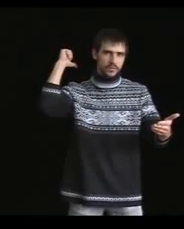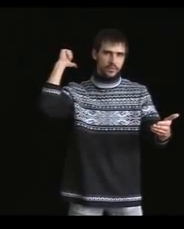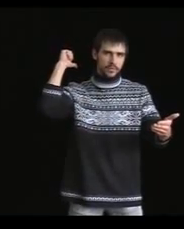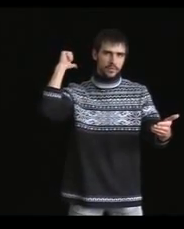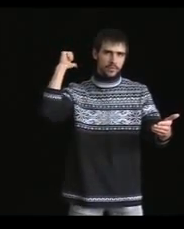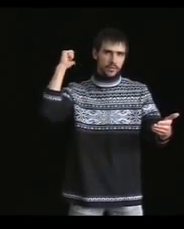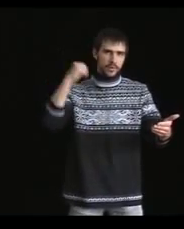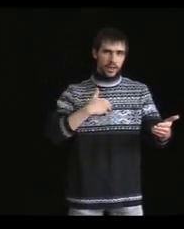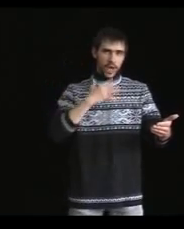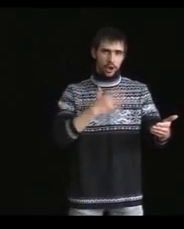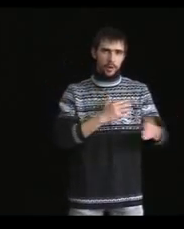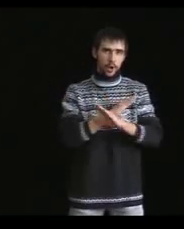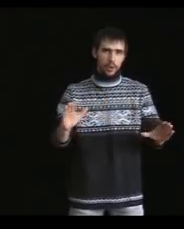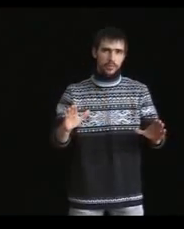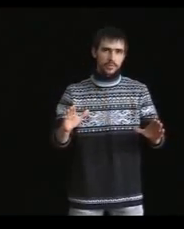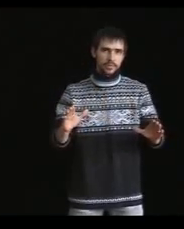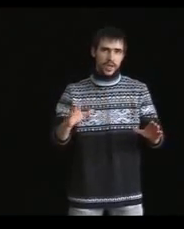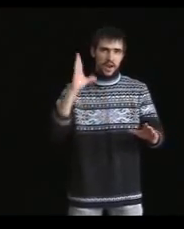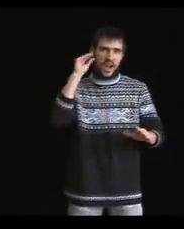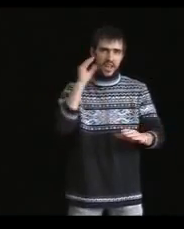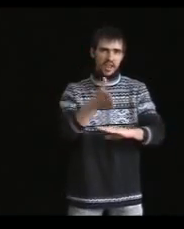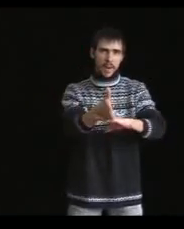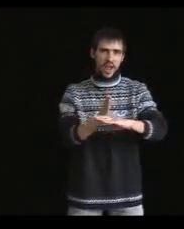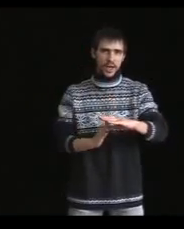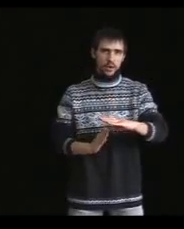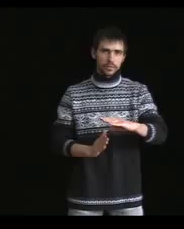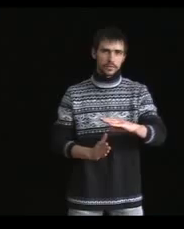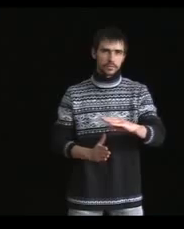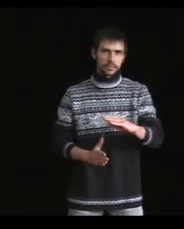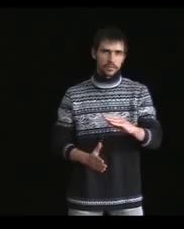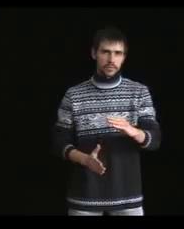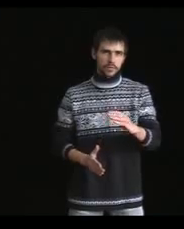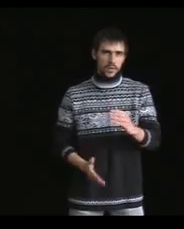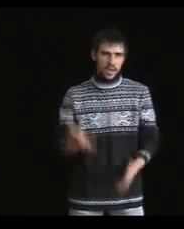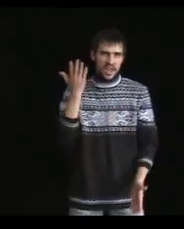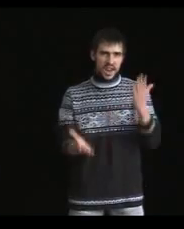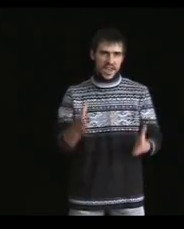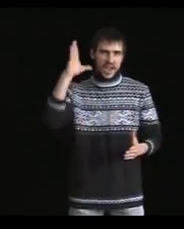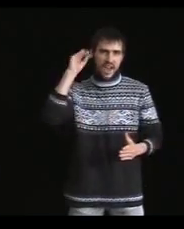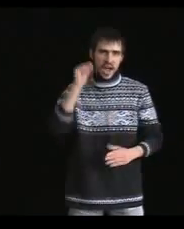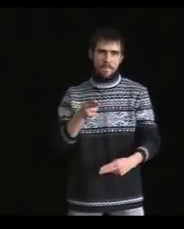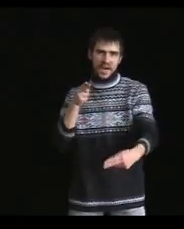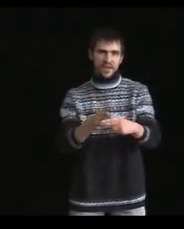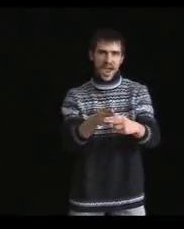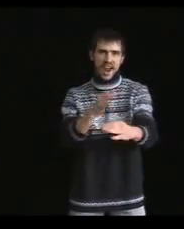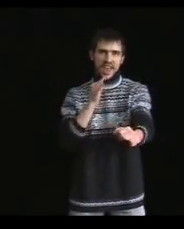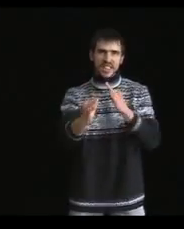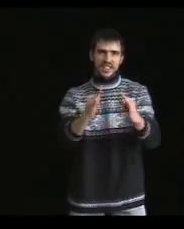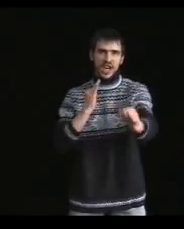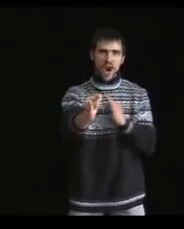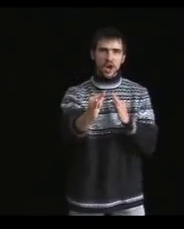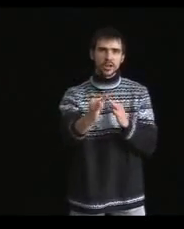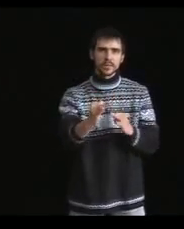Я не люблю, когда наполовину Или когда прервали разговор